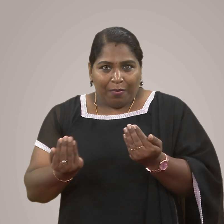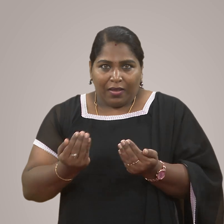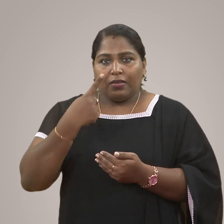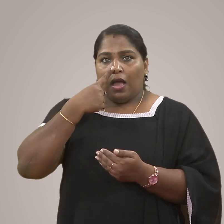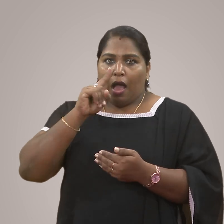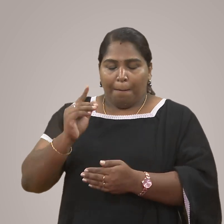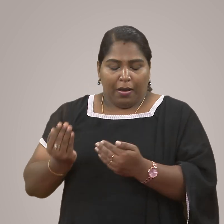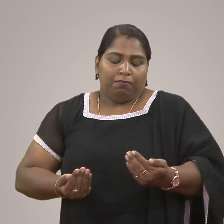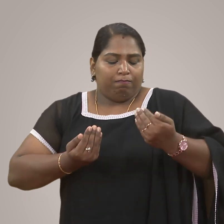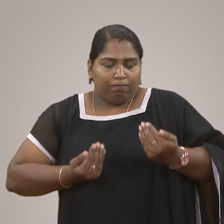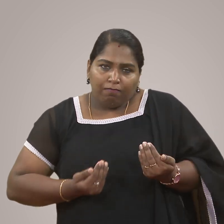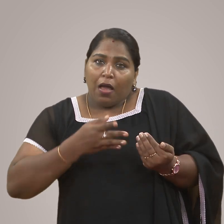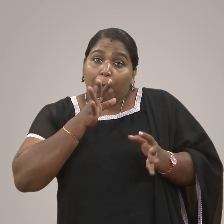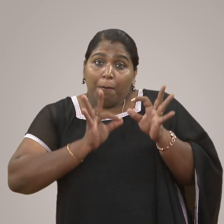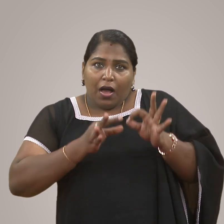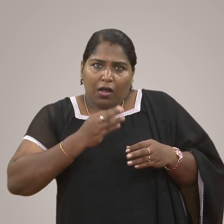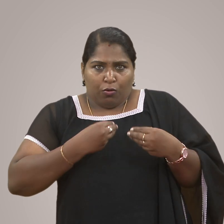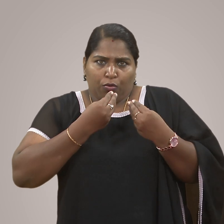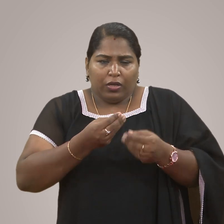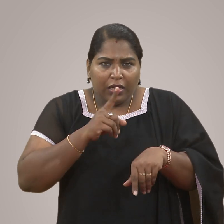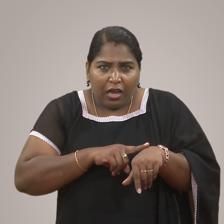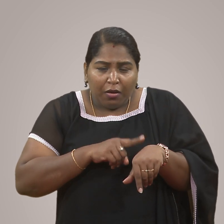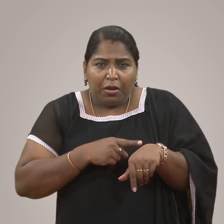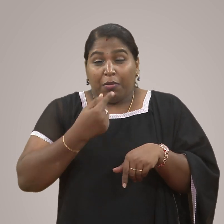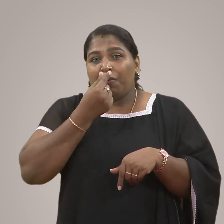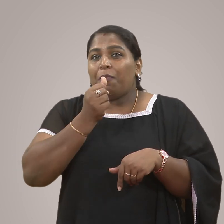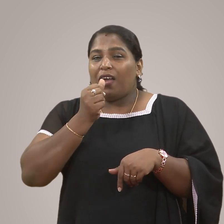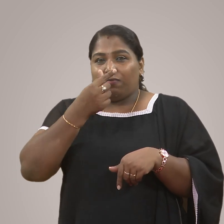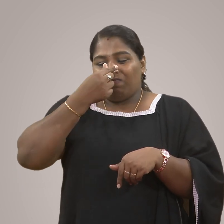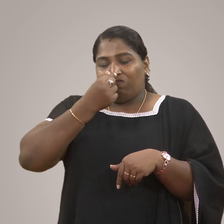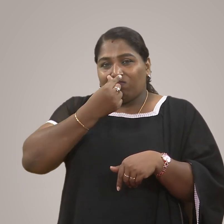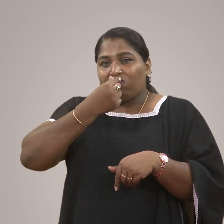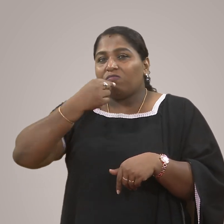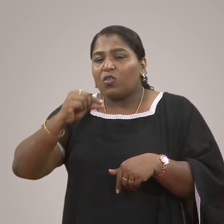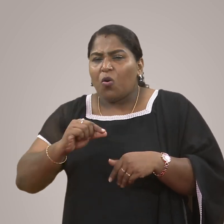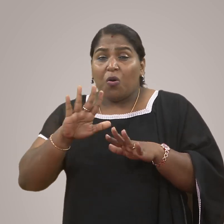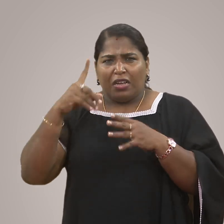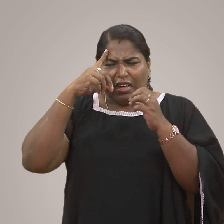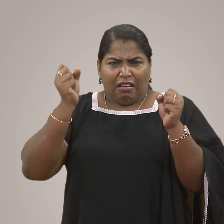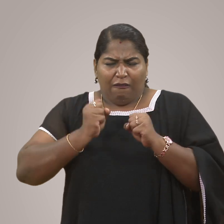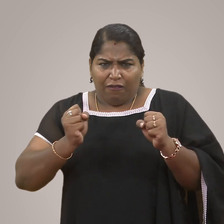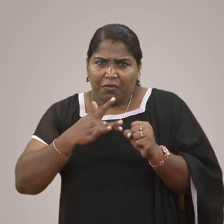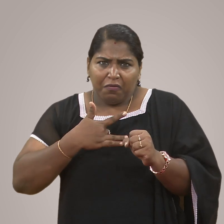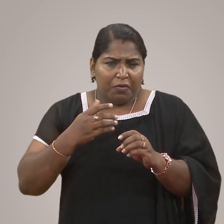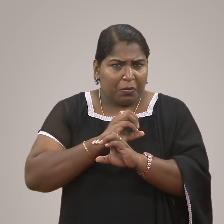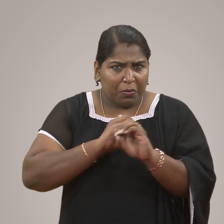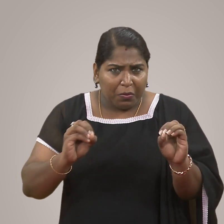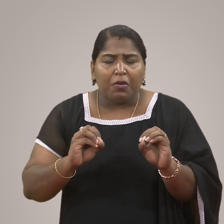ചില ചെറിയ കുട്ടികളെ പാലൊക്കെ വലിച്ചു കുടിക്കുമ്പോൾ മൂക്കിക്കൂടെ വരുന്നതായിട്ടോ അല്ലെങ്കിൽ